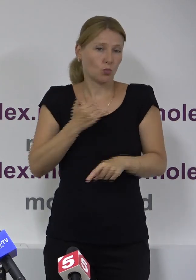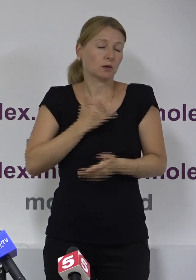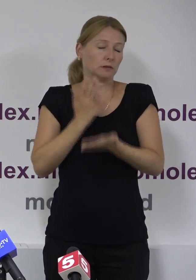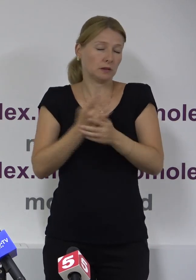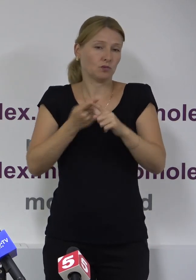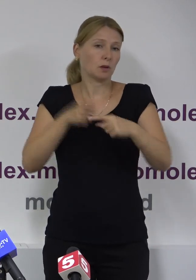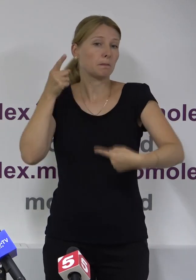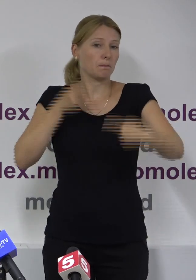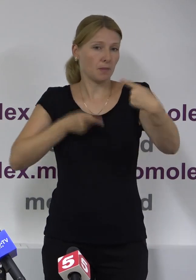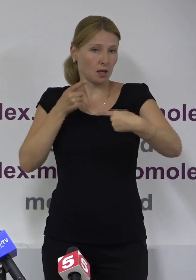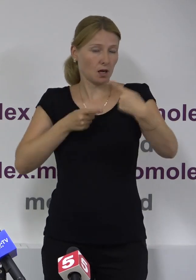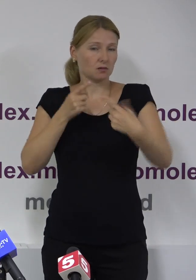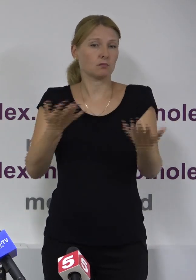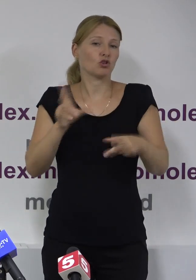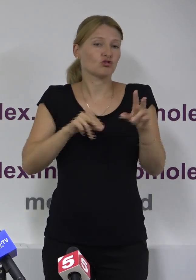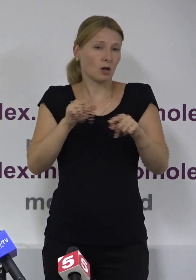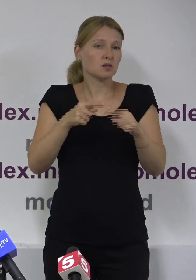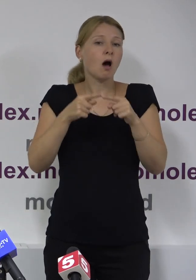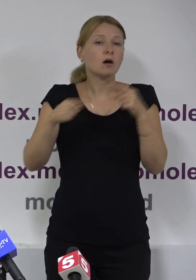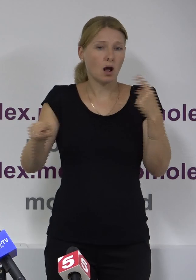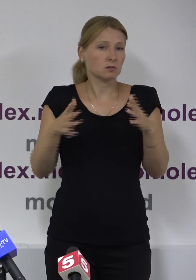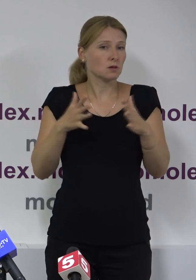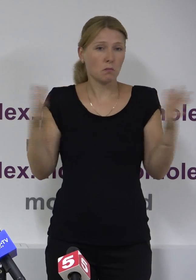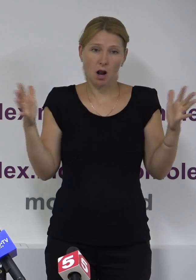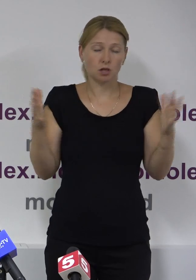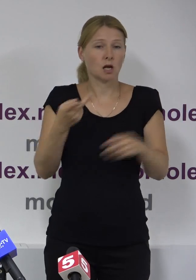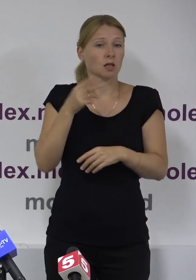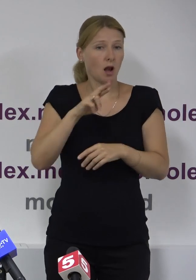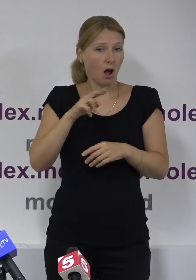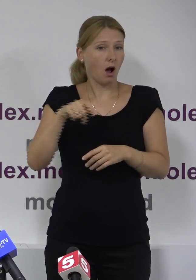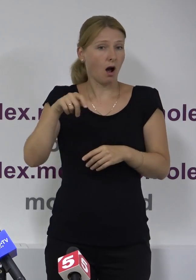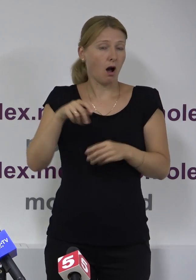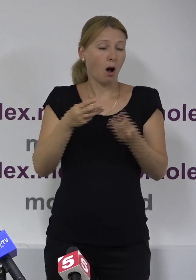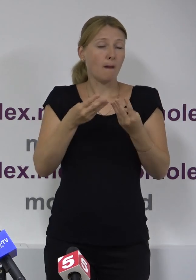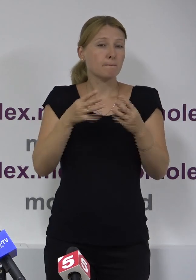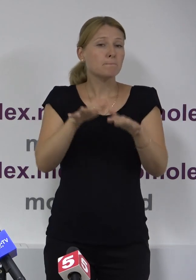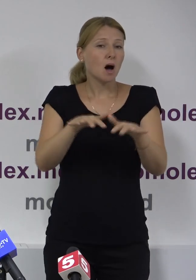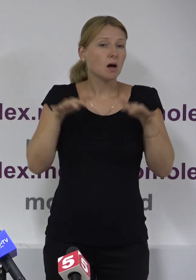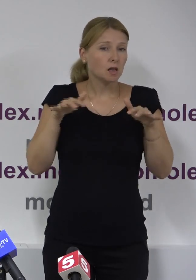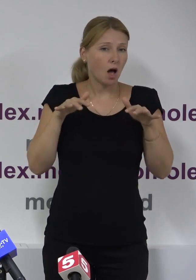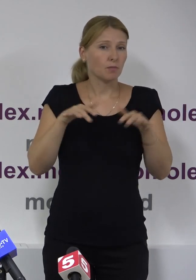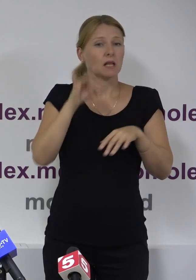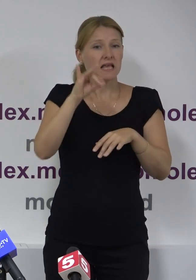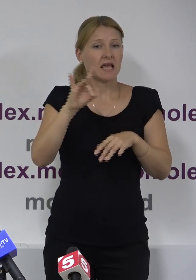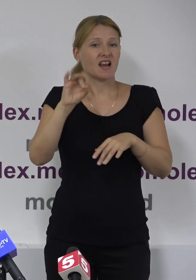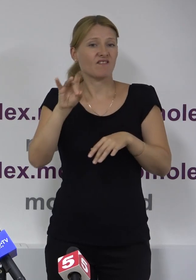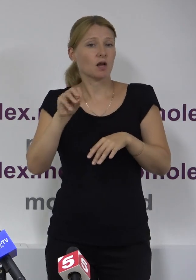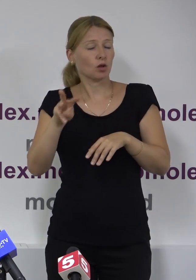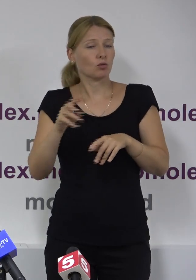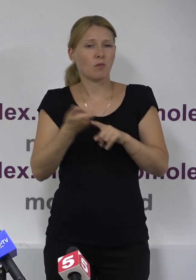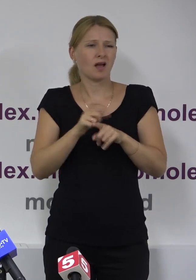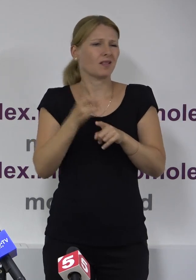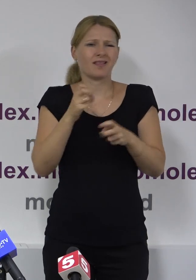spor, această diferență. Pentru alegerile parlamentare trebuie să menționăm și referendum. Acest lucru nu este